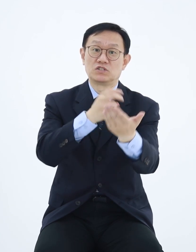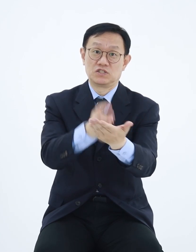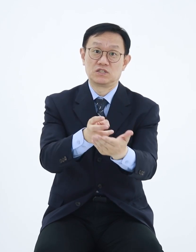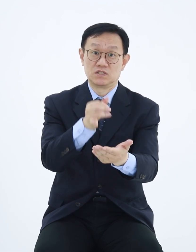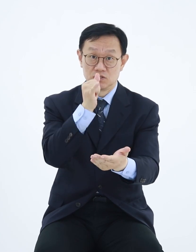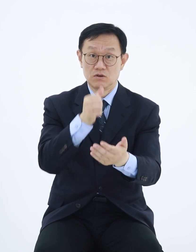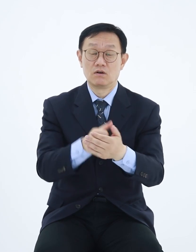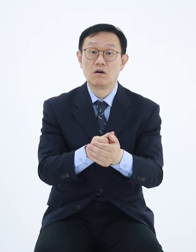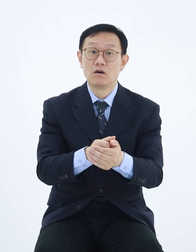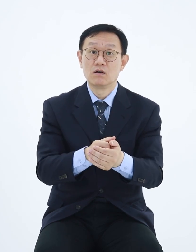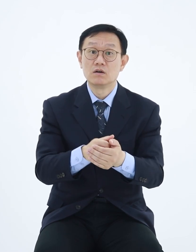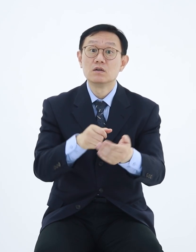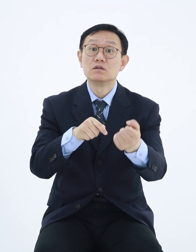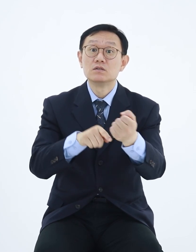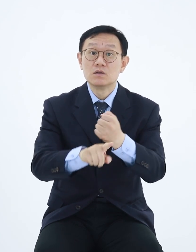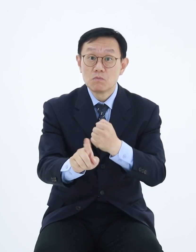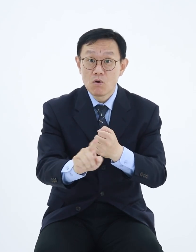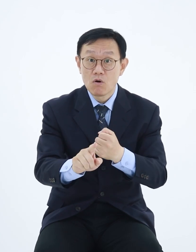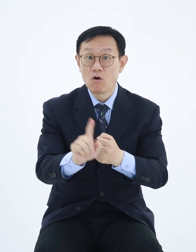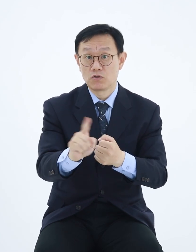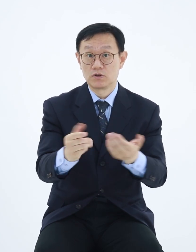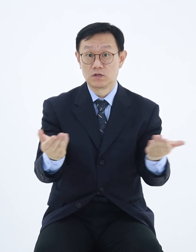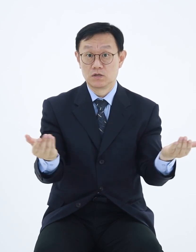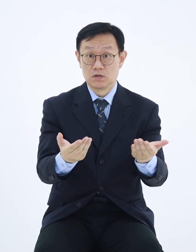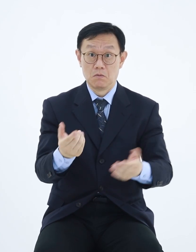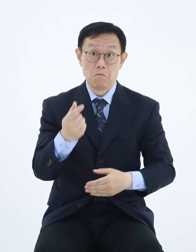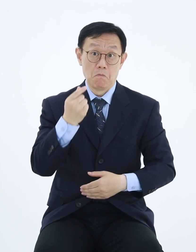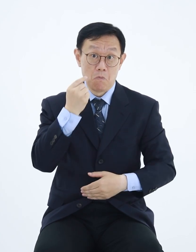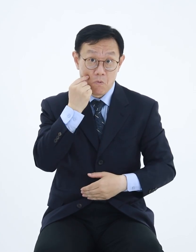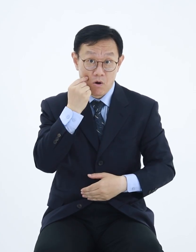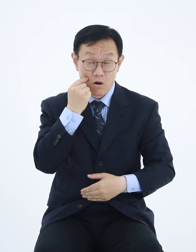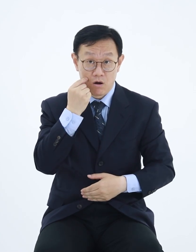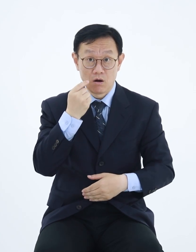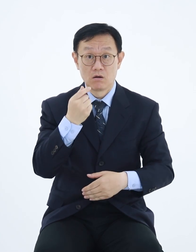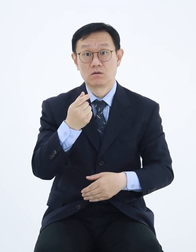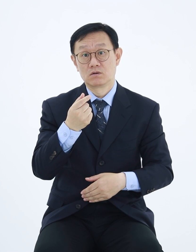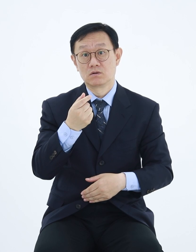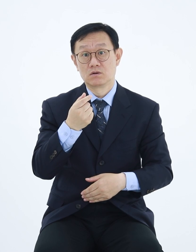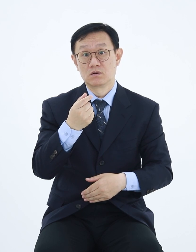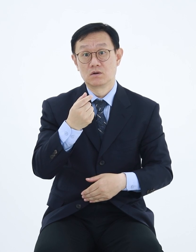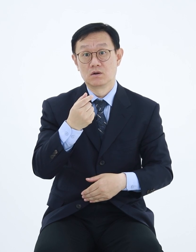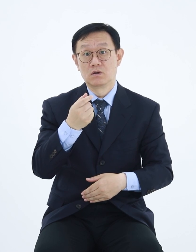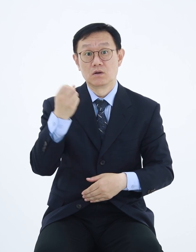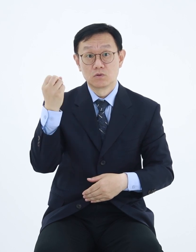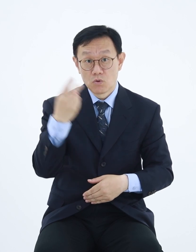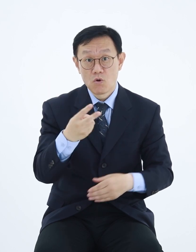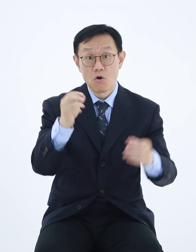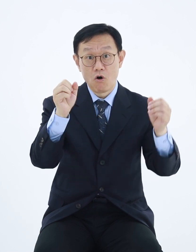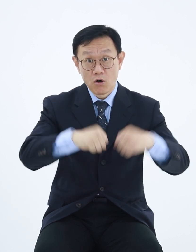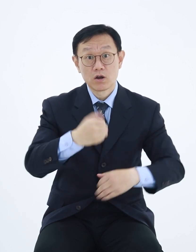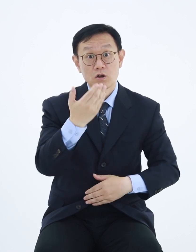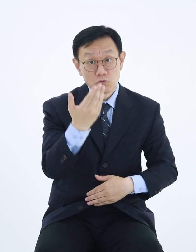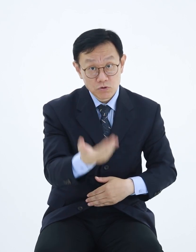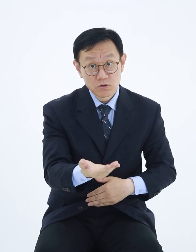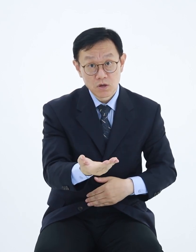비례성의 원칙이란 어떤 일을 못하게 할 때 생기는 불이익과 그것을 허락했을 때 생기는 불이익을 비교해보는